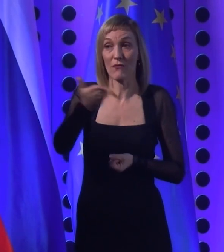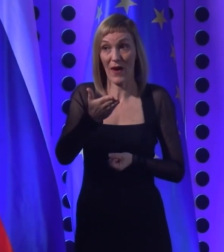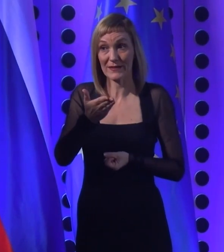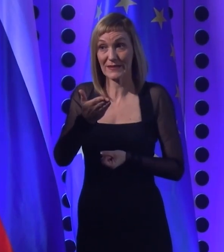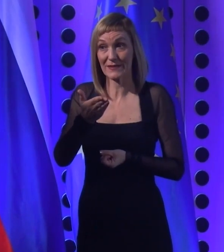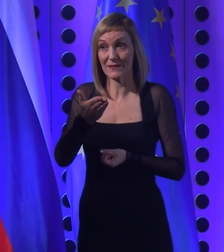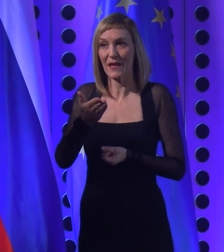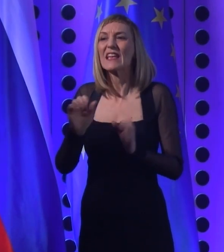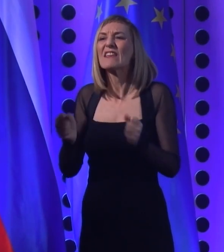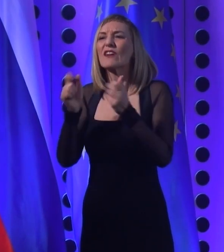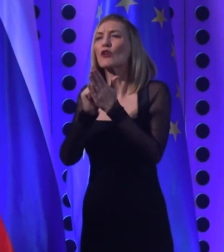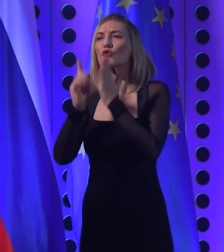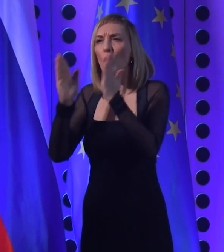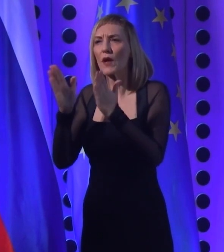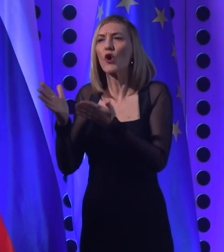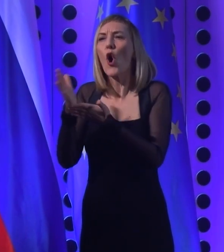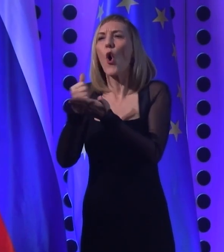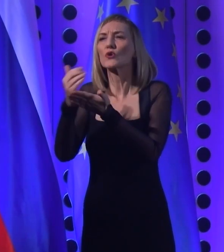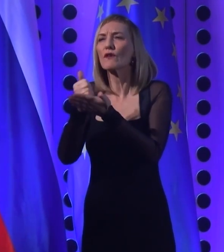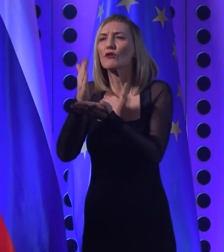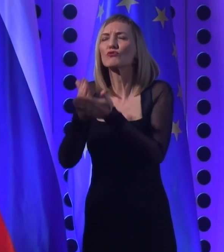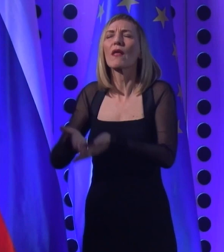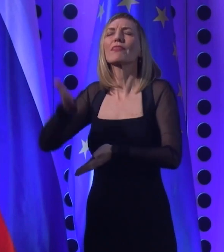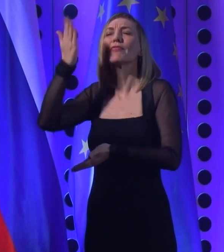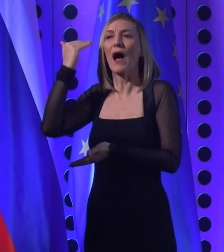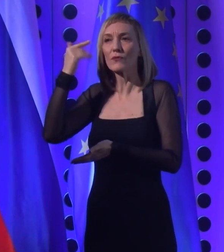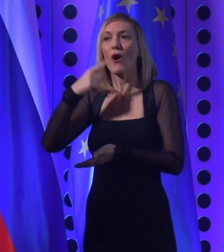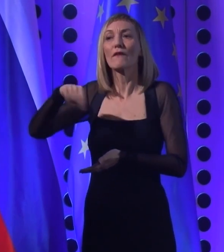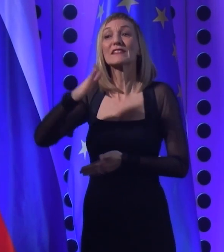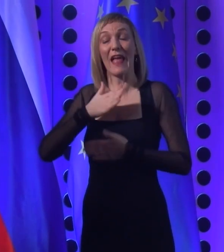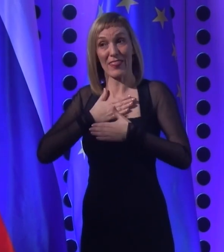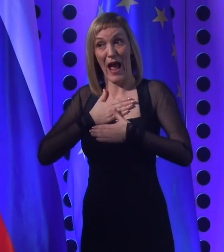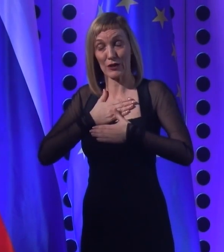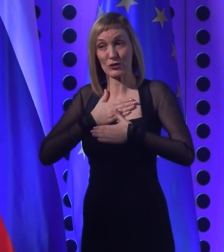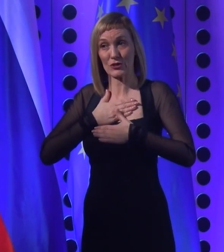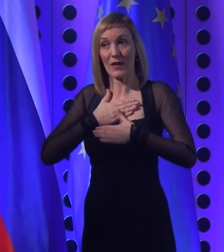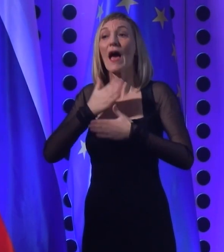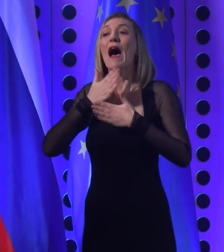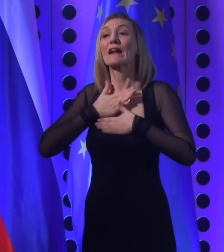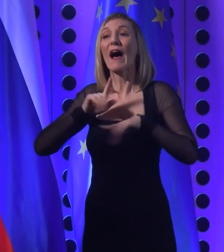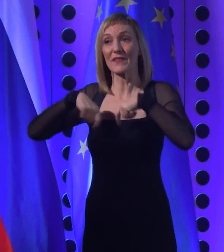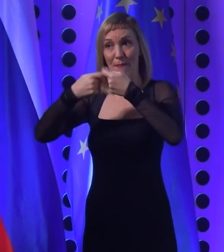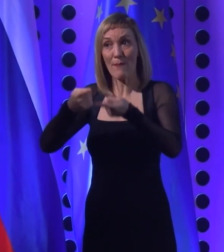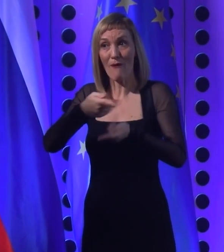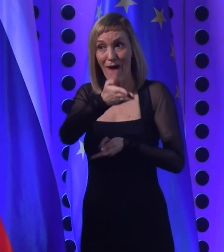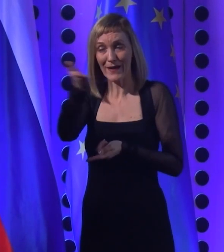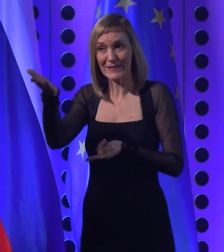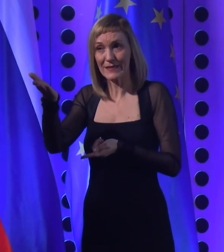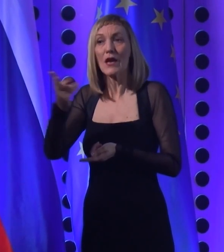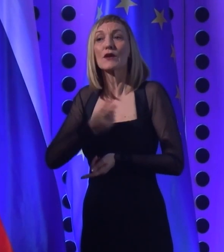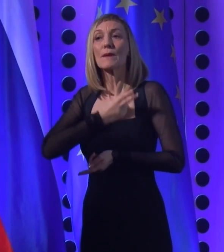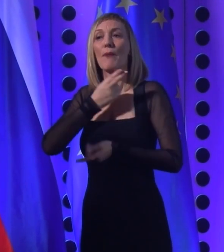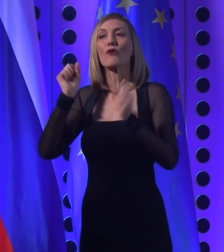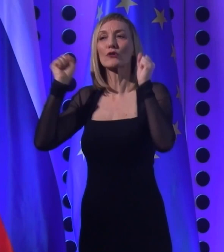v težjih obdobjih osvojili že davno. Ste naši, imamo vas radi in s